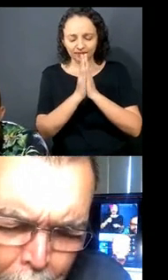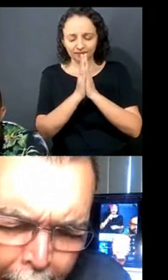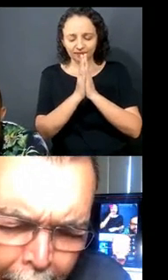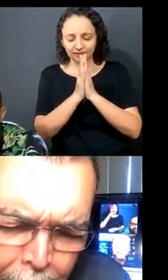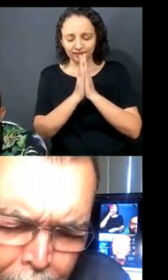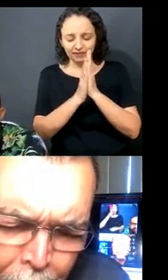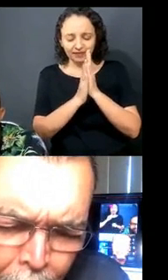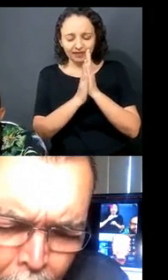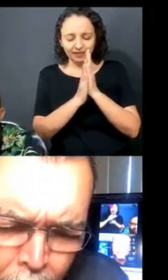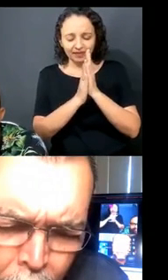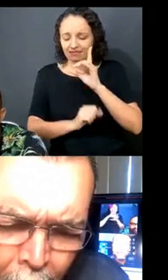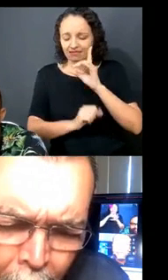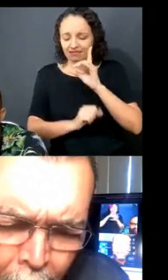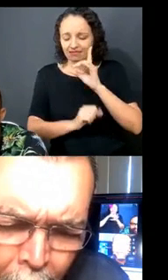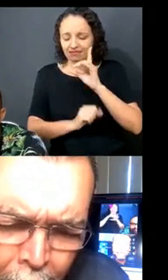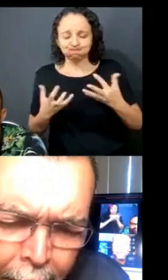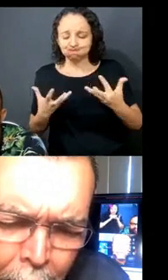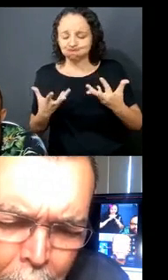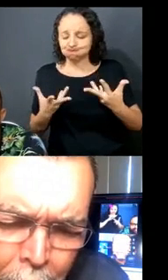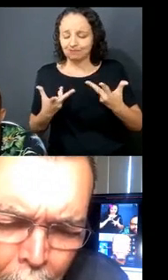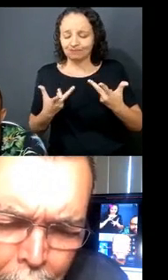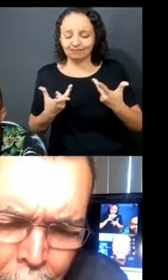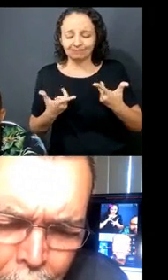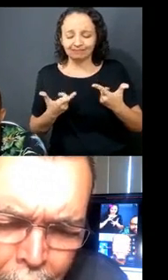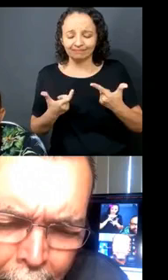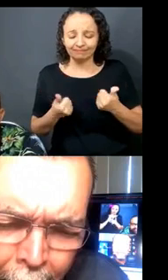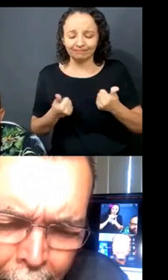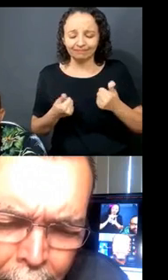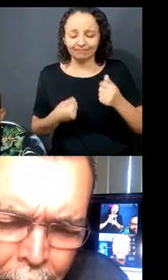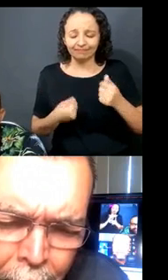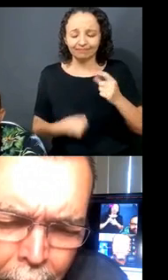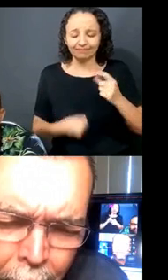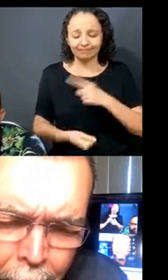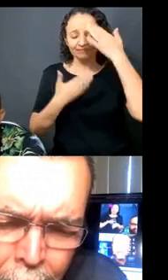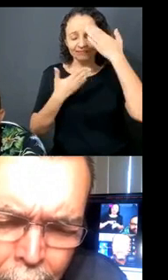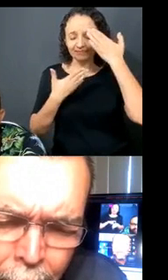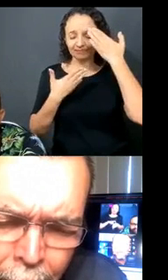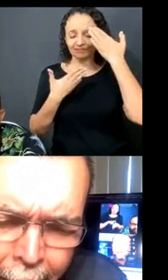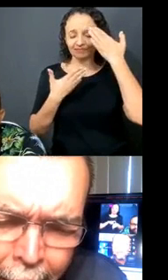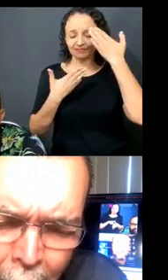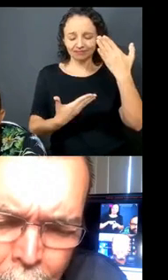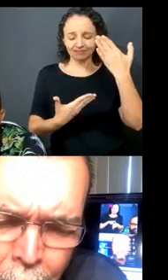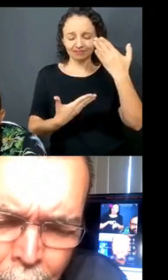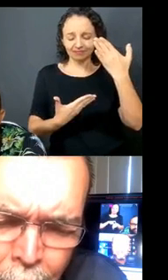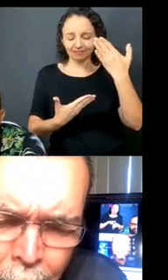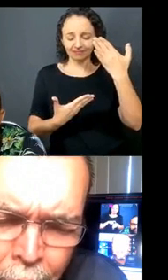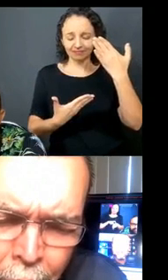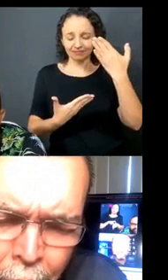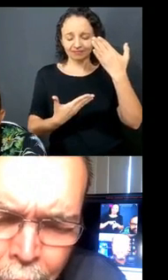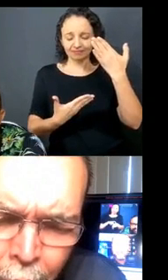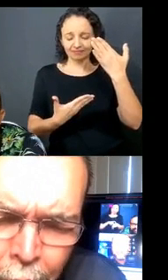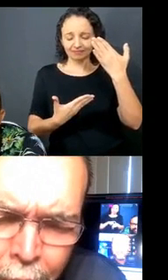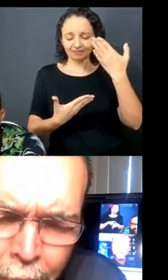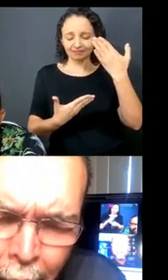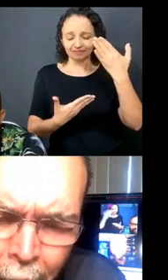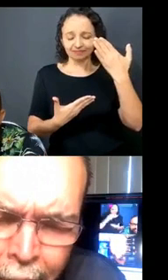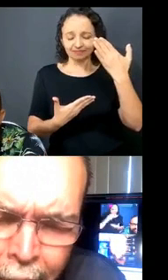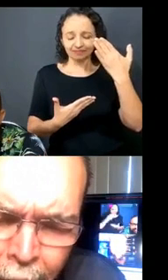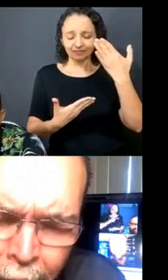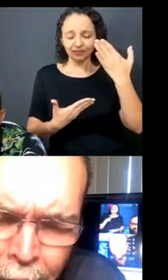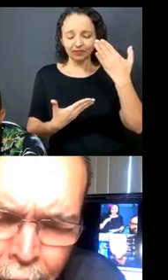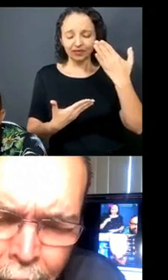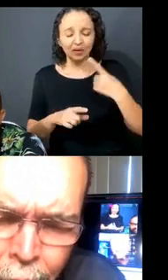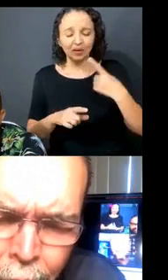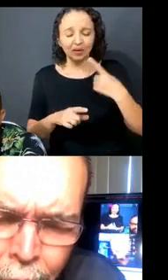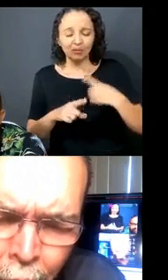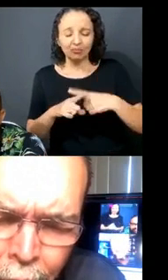Santo Deus e Pai, nós te agradecemos pela oportunidade de falarmos contigo, porque o Senhor abriu esse caminho